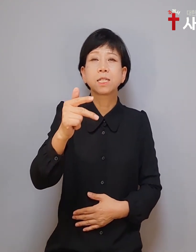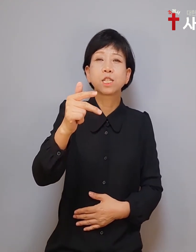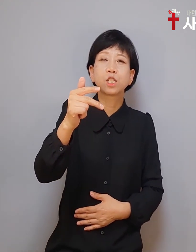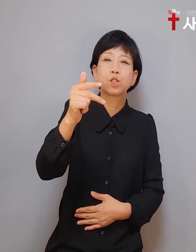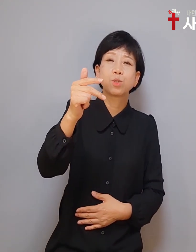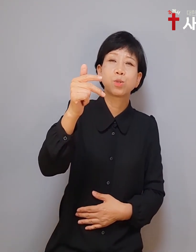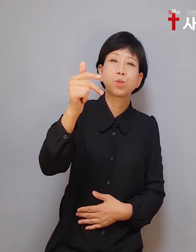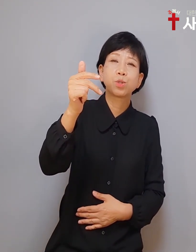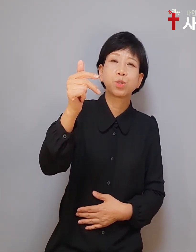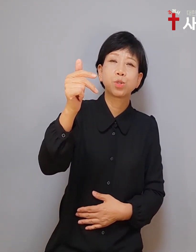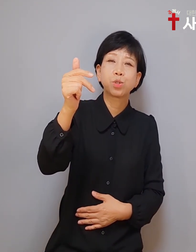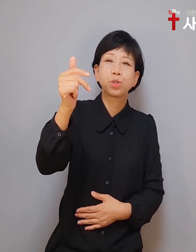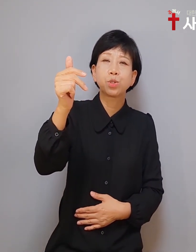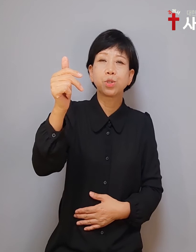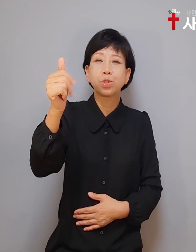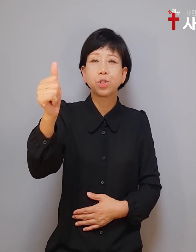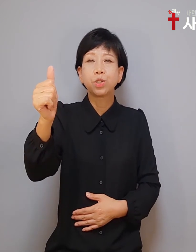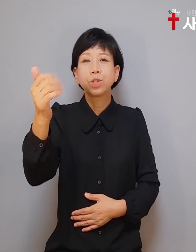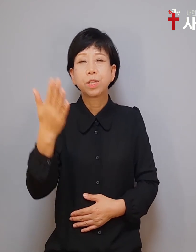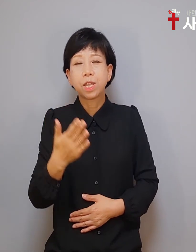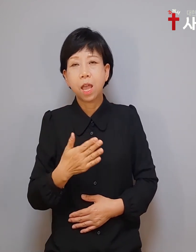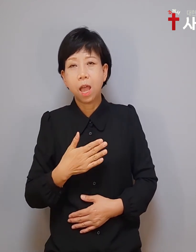신실하신 주